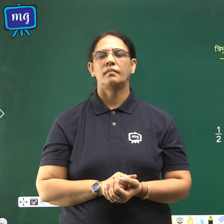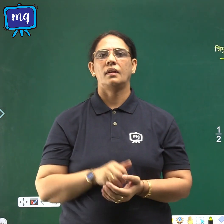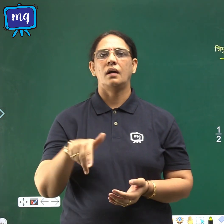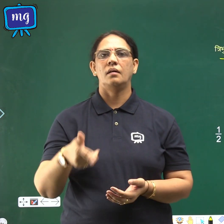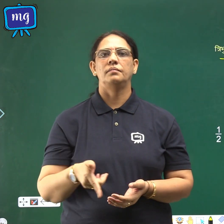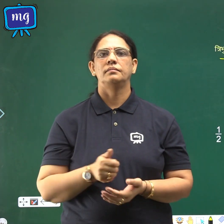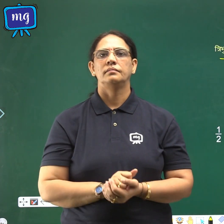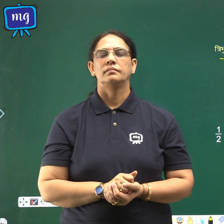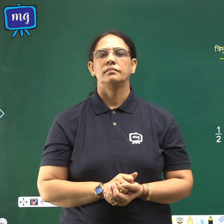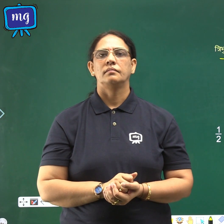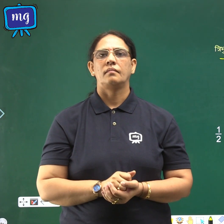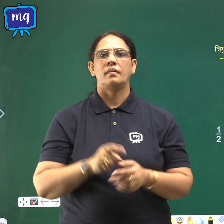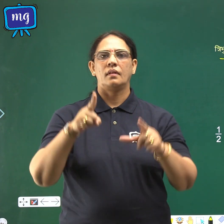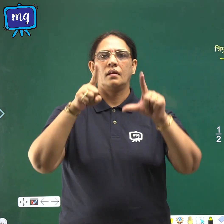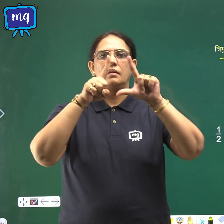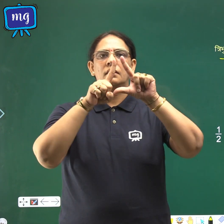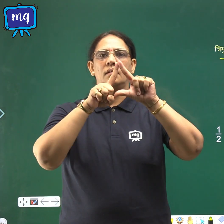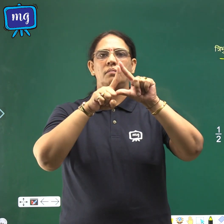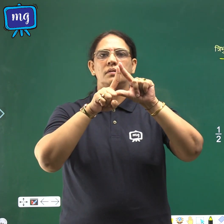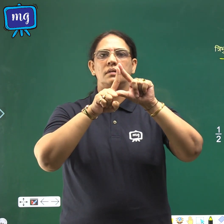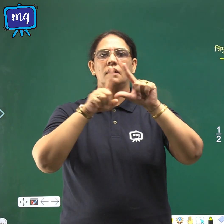अब त्रिभुज का